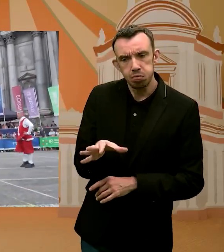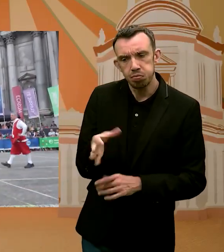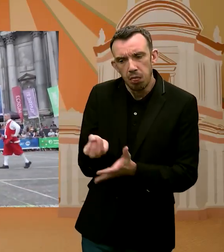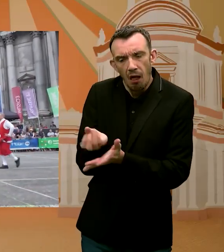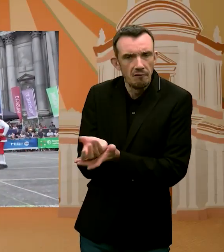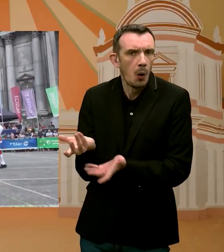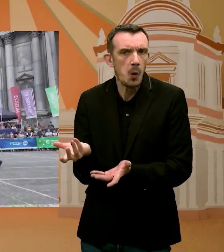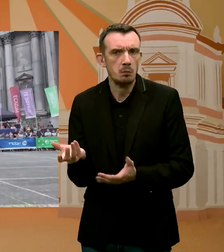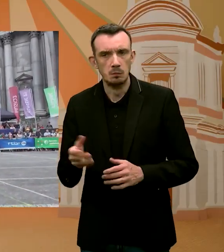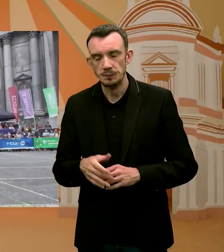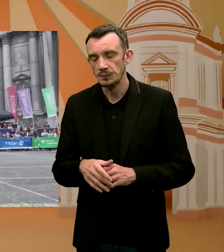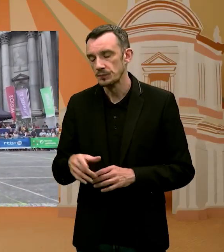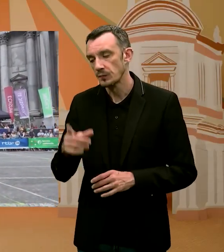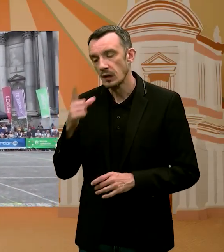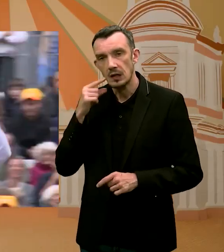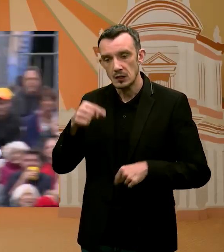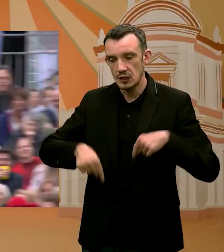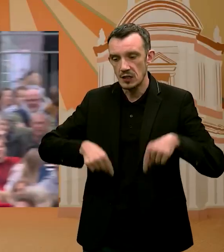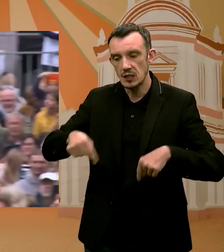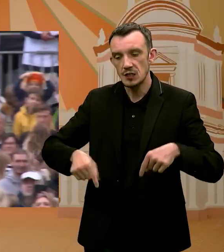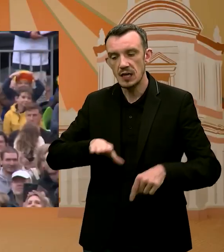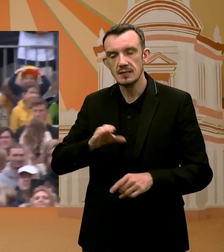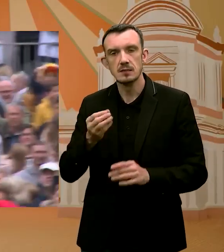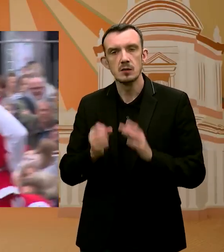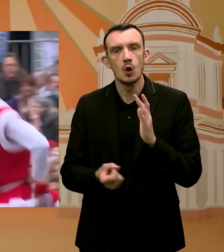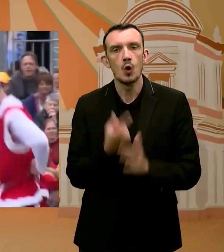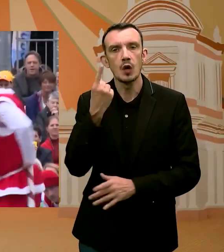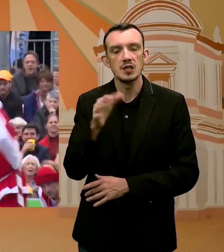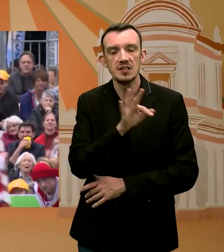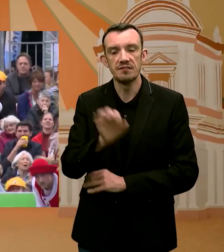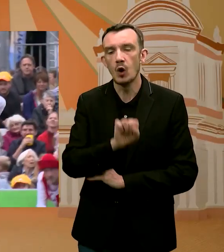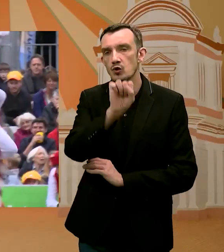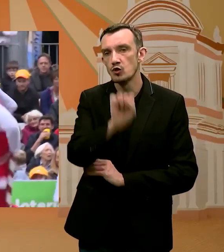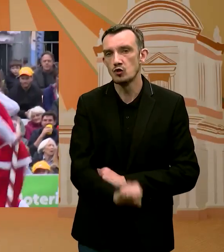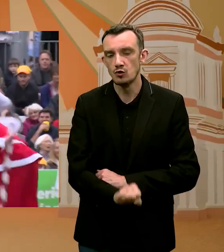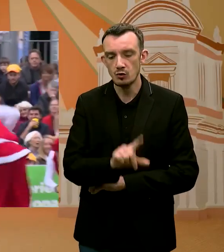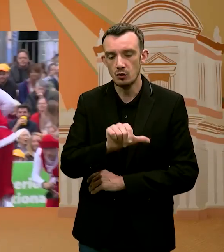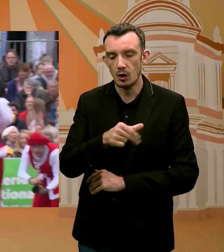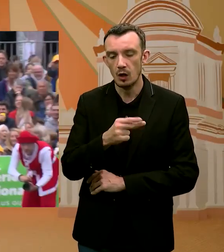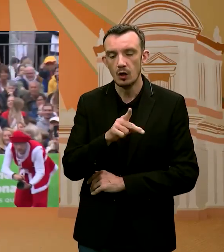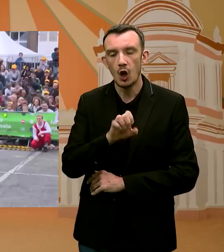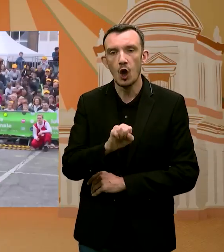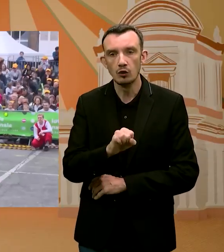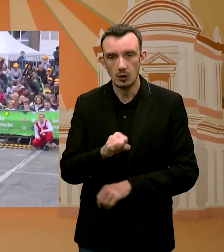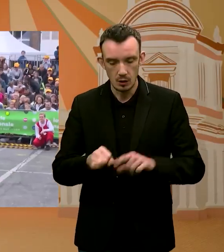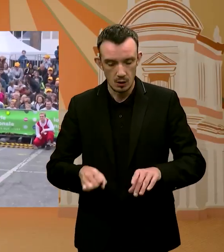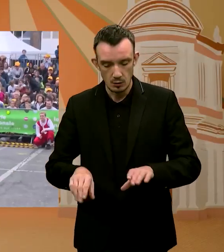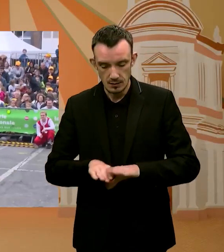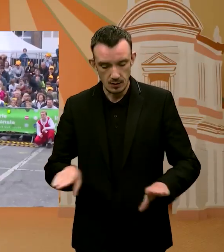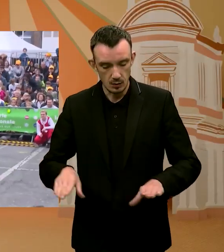courant. On a les échasses landaises, qui sont des échasses qui s'arrêtent au niveau du pied et c'est attaché au pied. Ce sont des échasses avec lesquelles on va danser. Et puis les